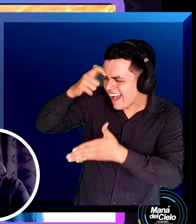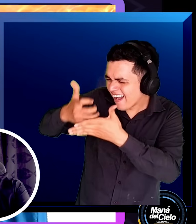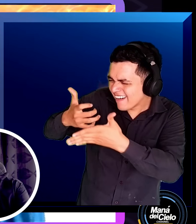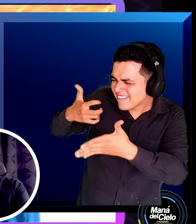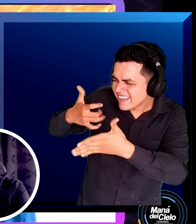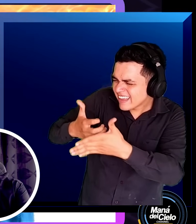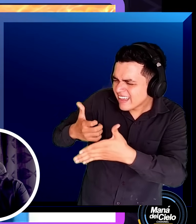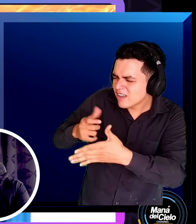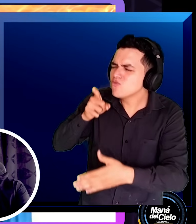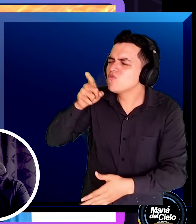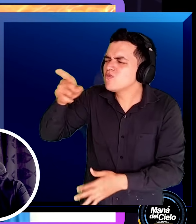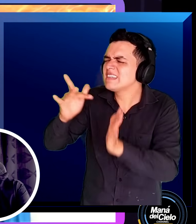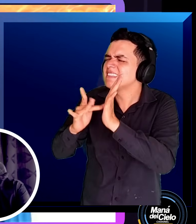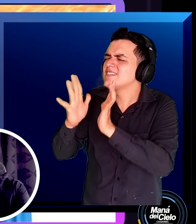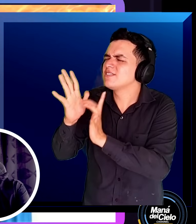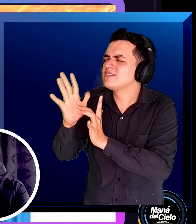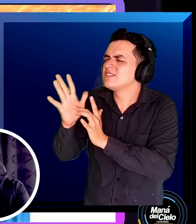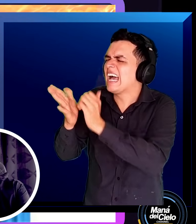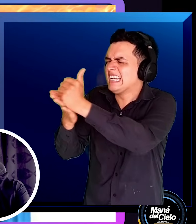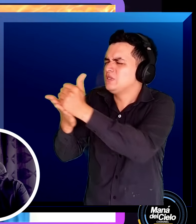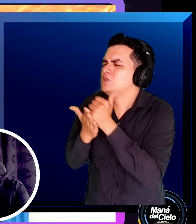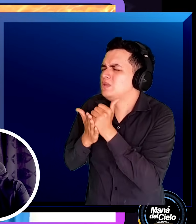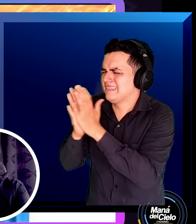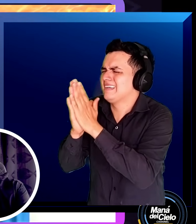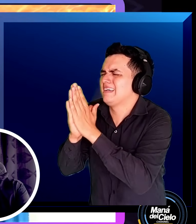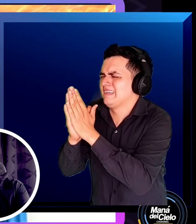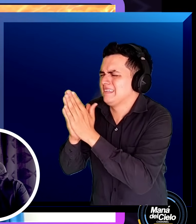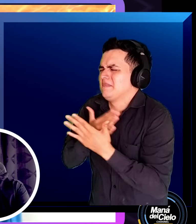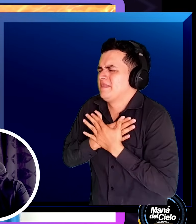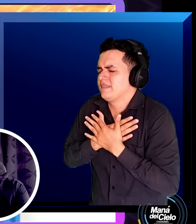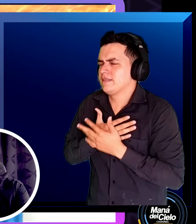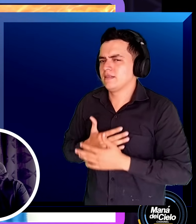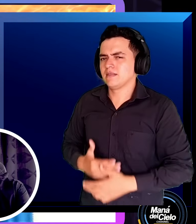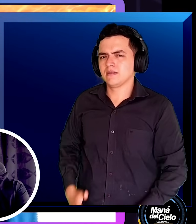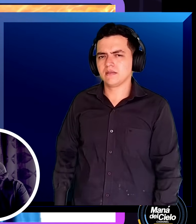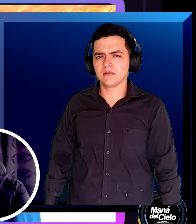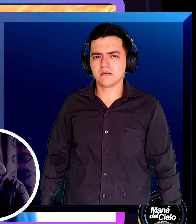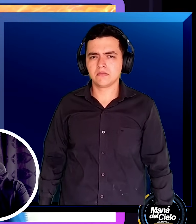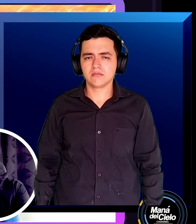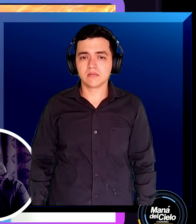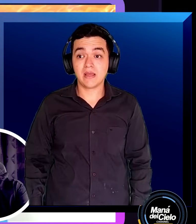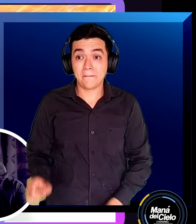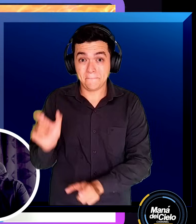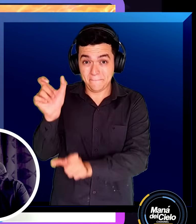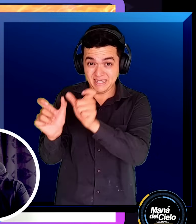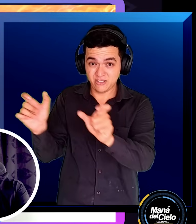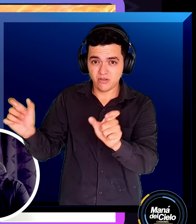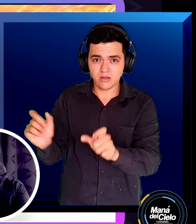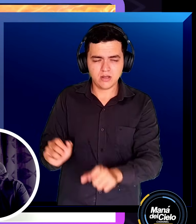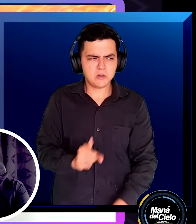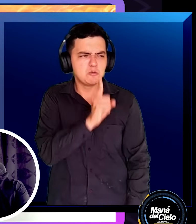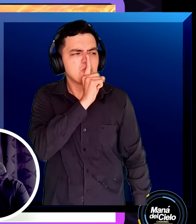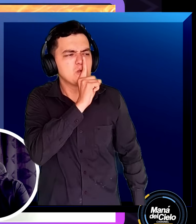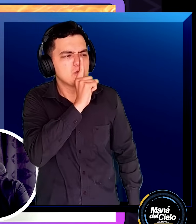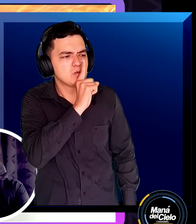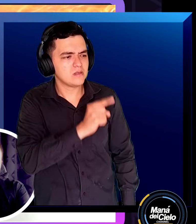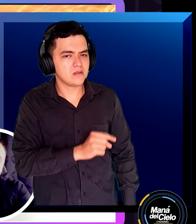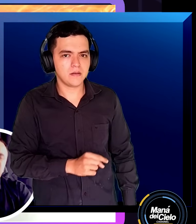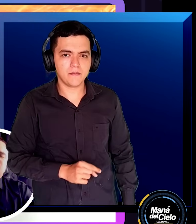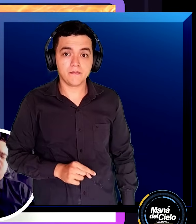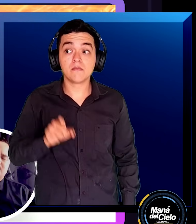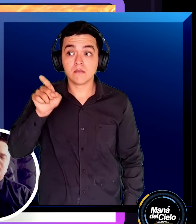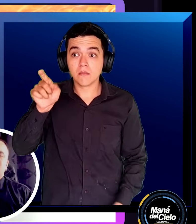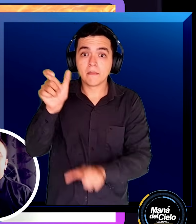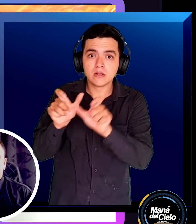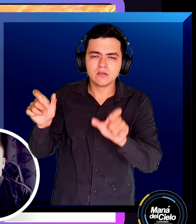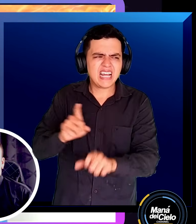se calle! ¡Ay, Señor! ¡Dile a ese bulloso que se calle! A veces en las iglesias, con los grupos de intercesión,